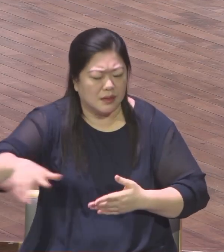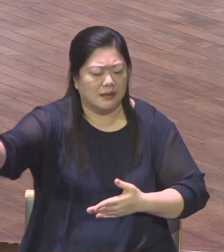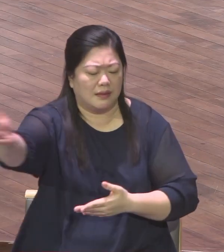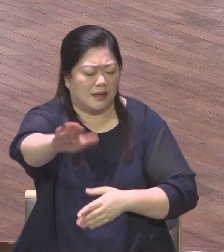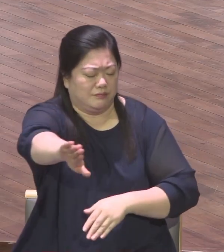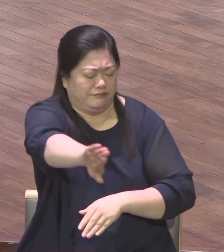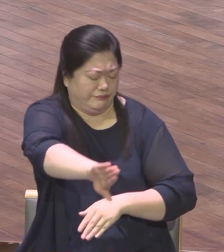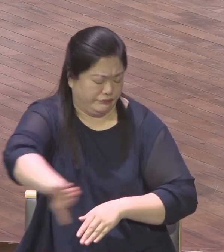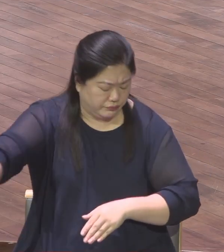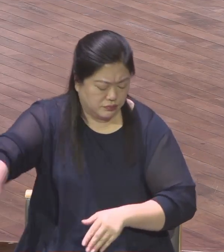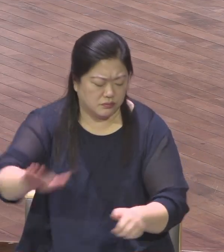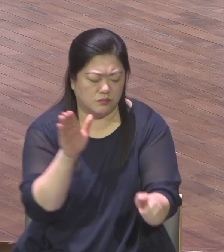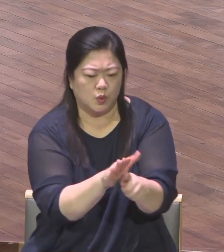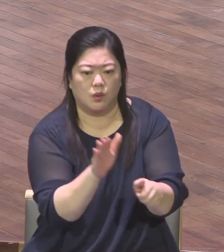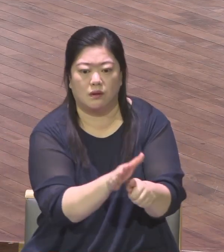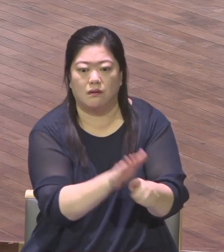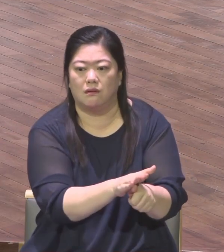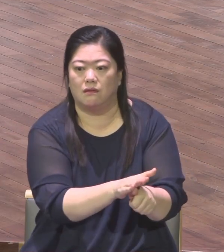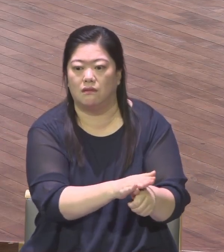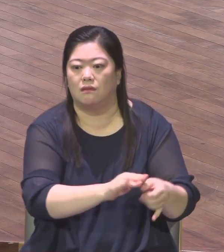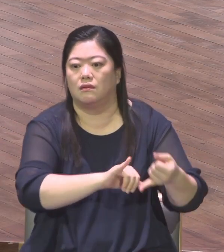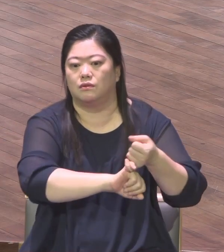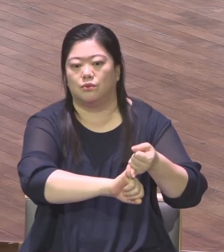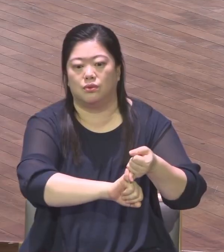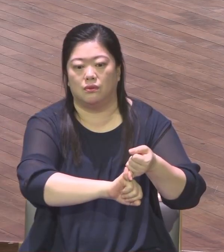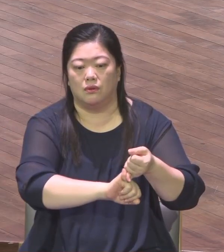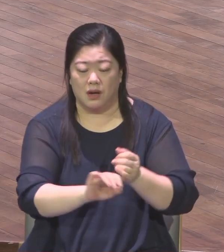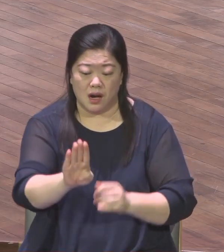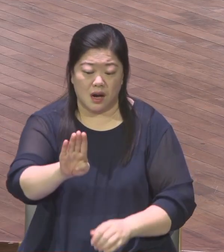회복의 말씀 주시죠. 회복시켜 주겠다 내가.